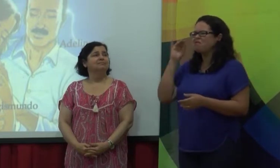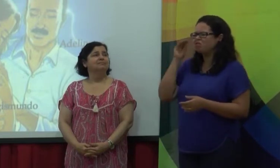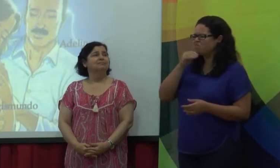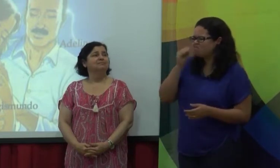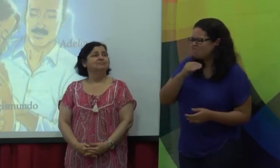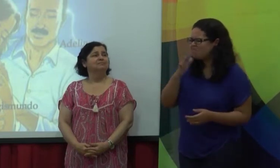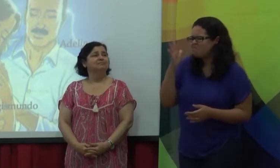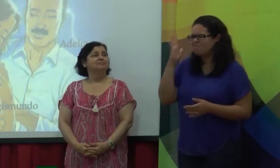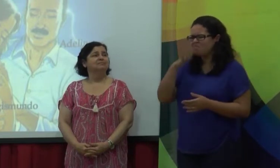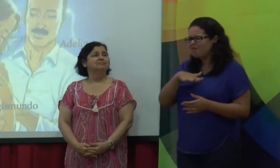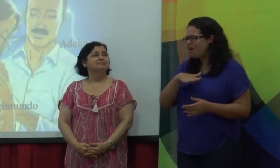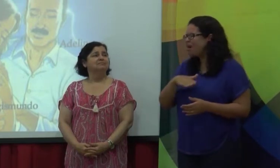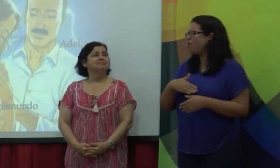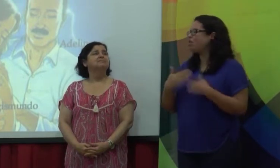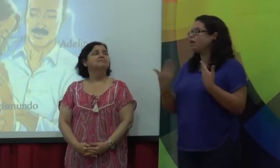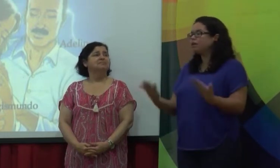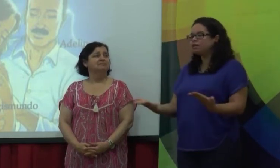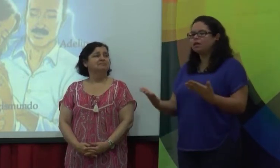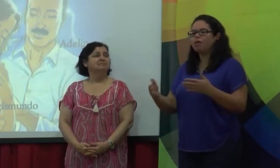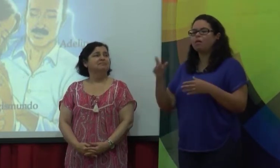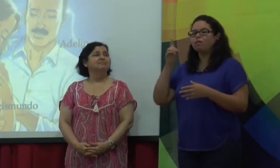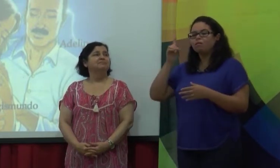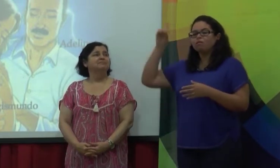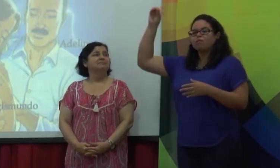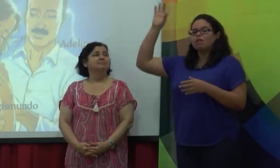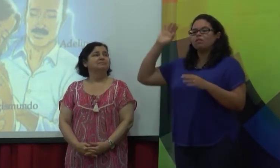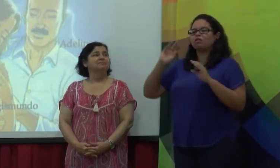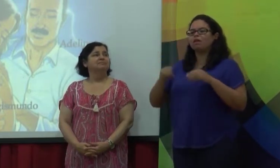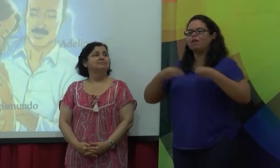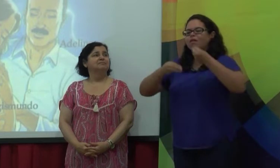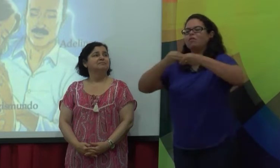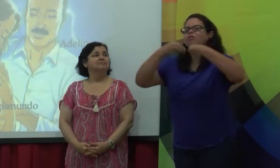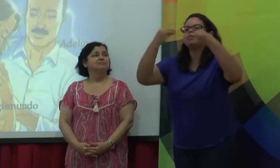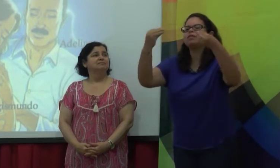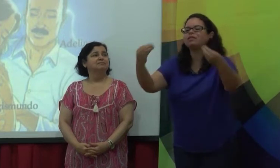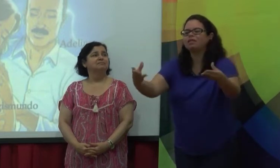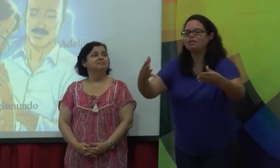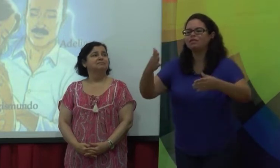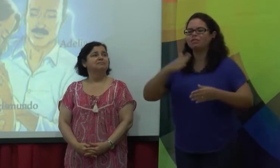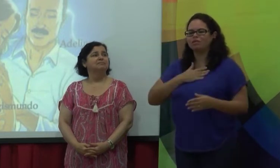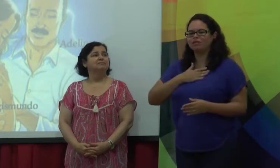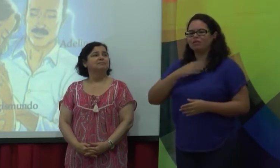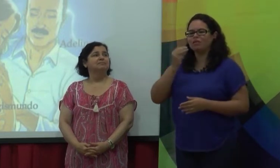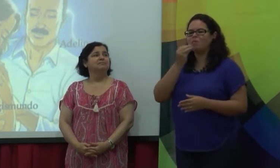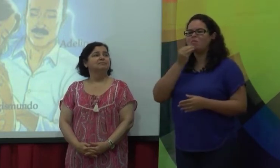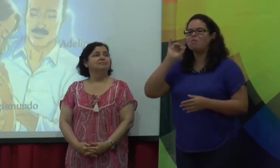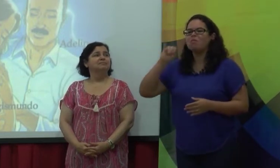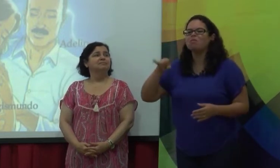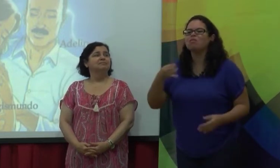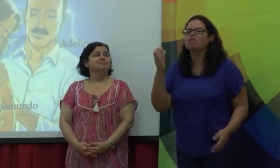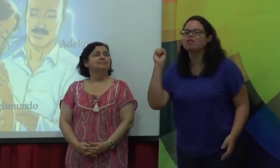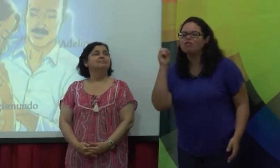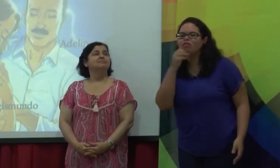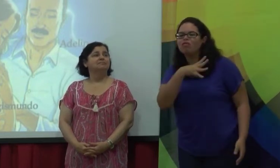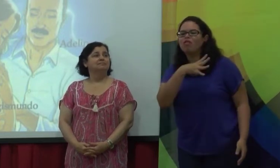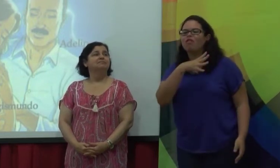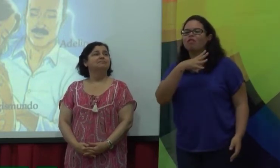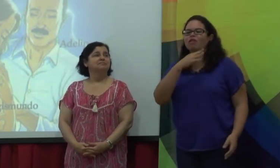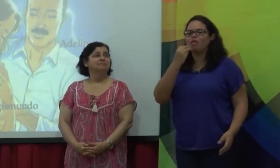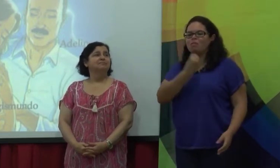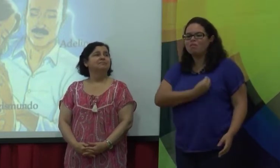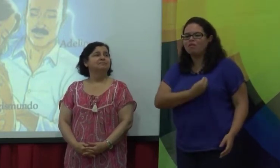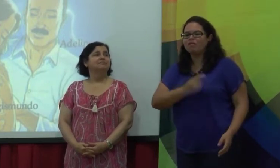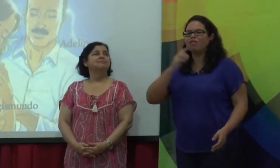coisas erradas que fizemos, que fomos maus conosco mesmos. E depois, então, Deus nos dá uma nova vida, uma